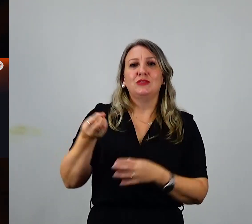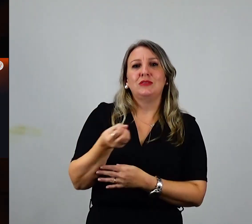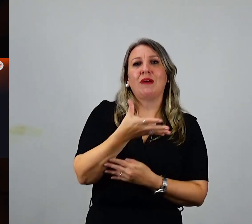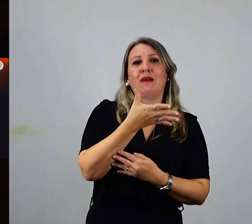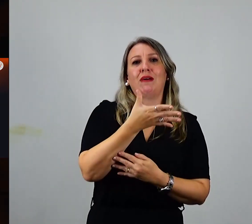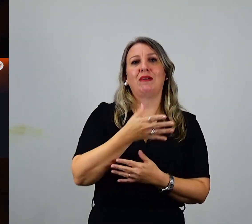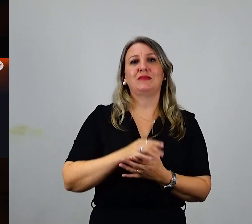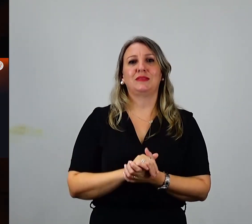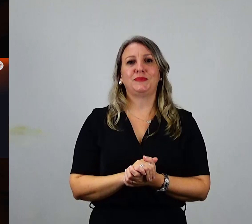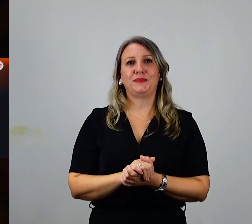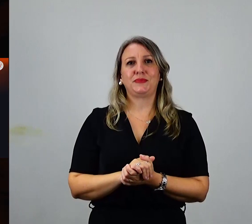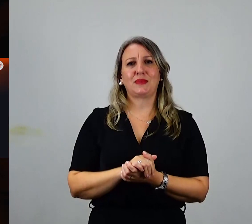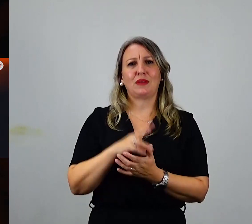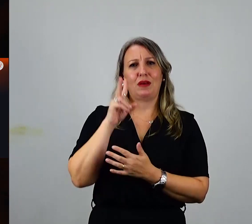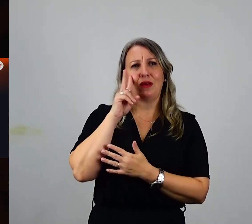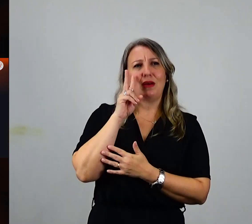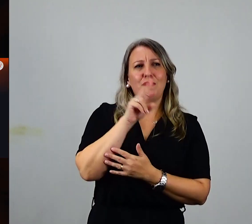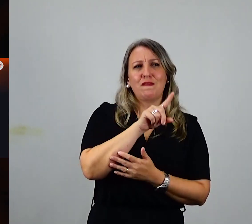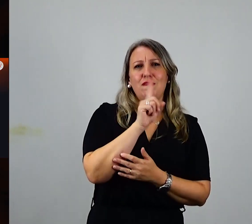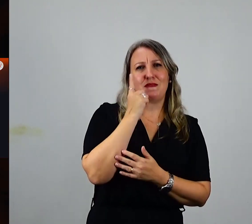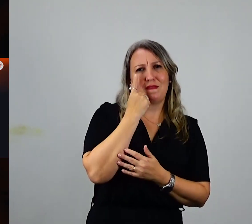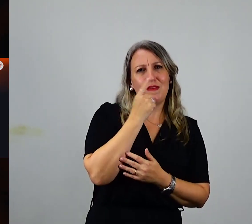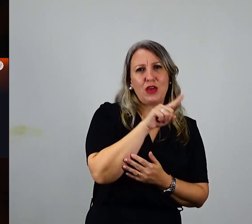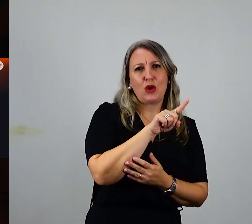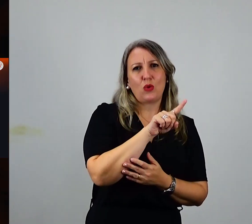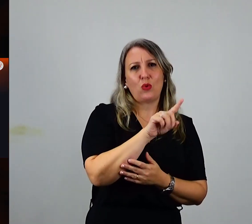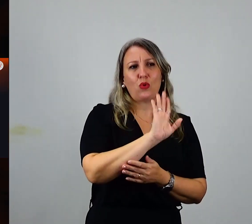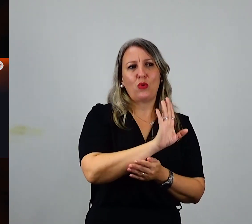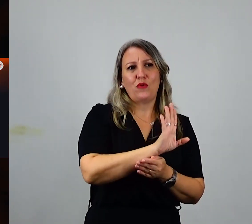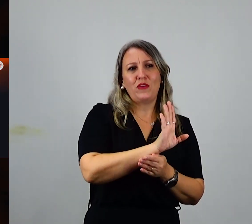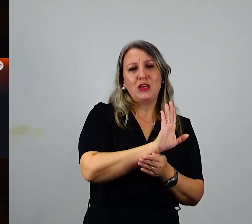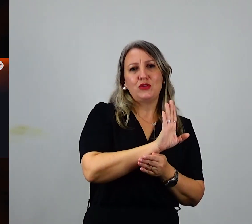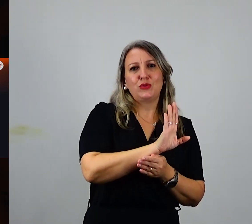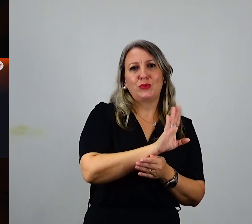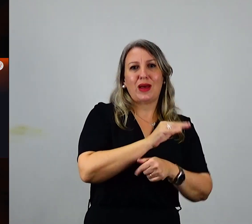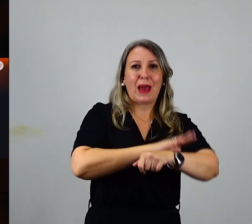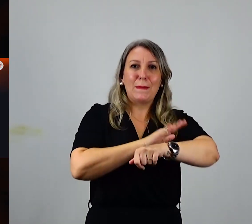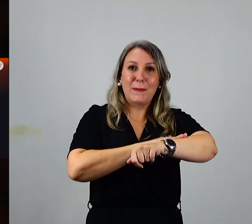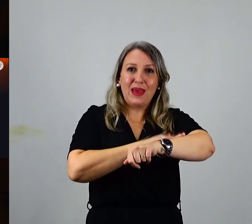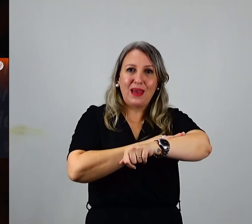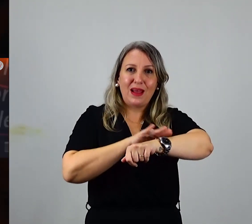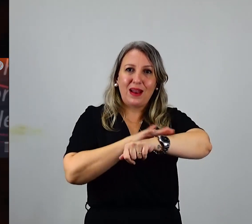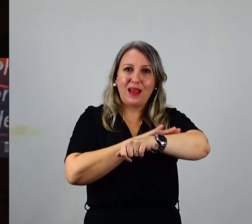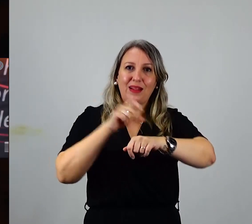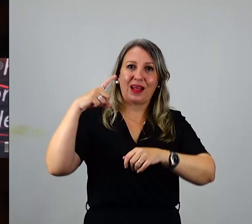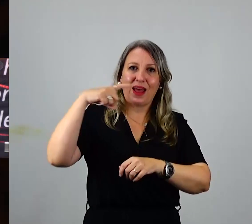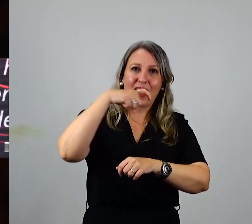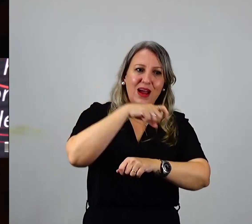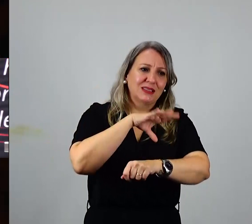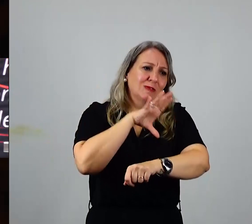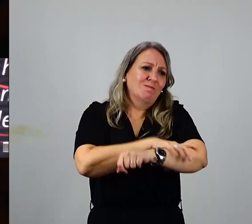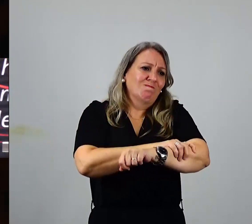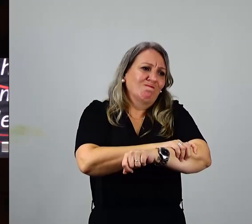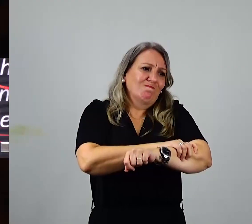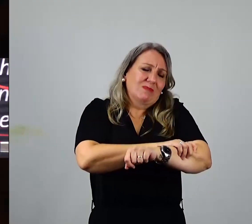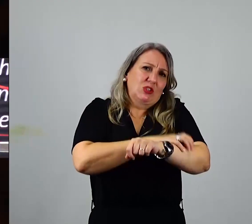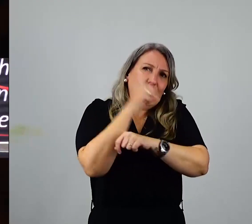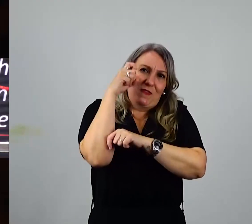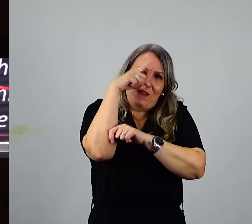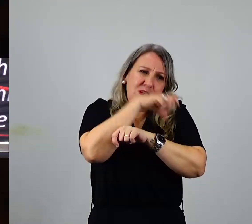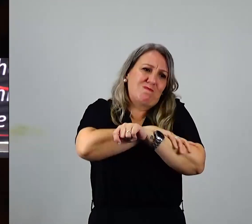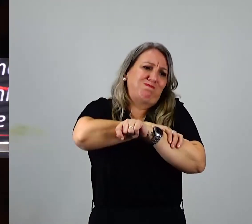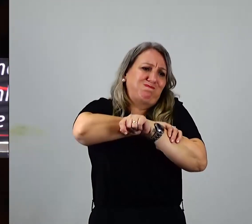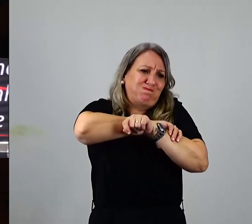estava querendo se desgrudar dela? Assim é o nosso velho homem. Ele não quer se desgrudar de